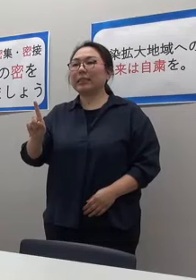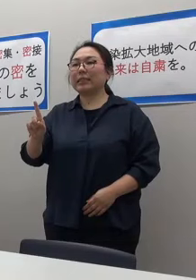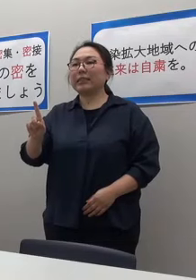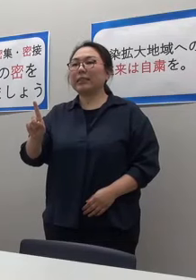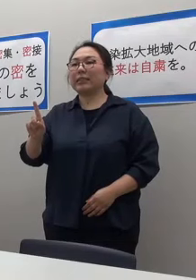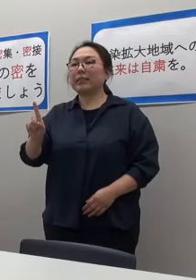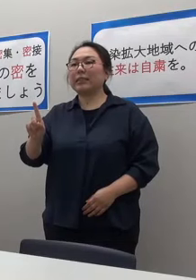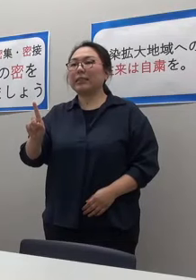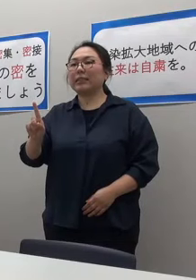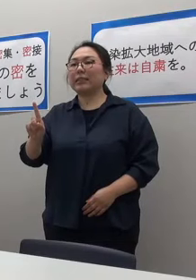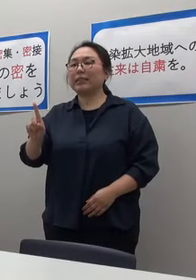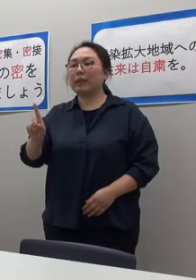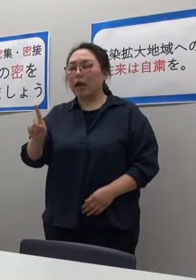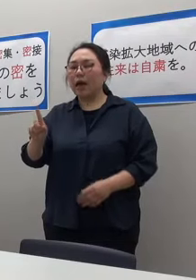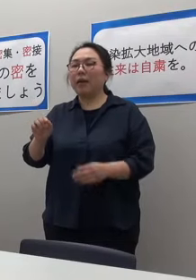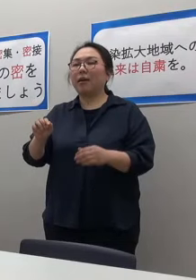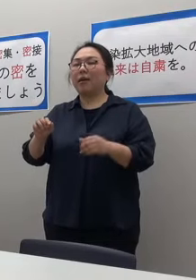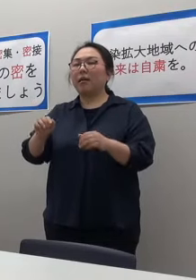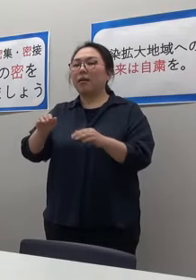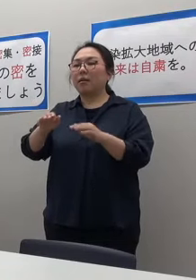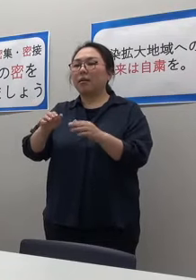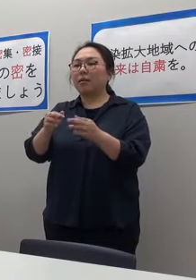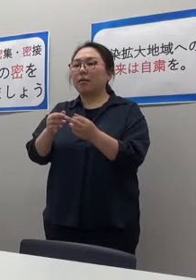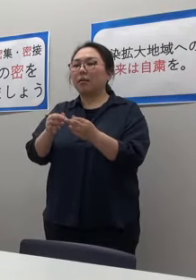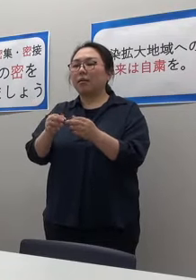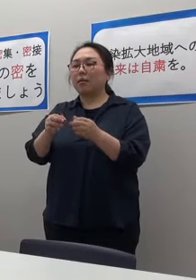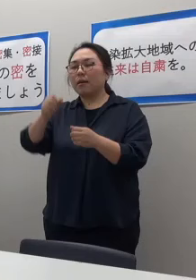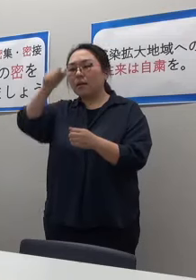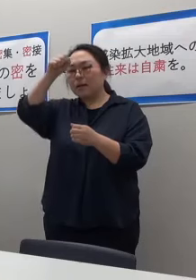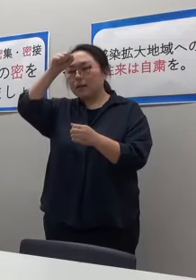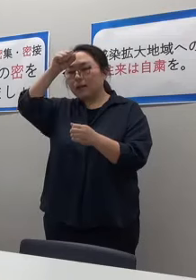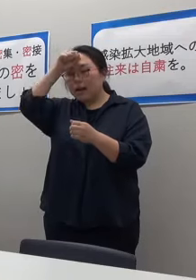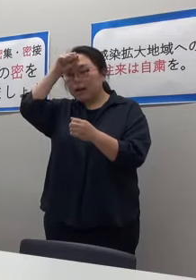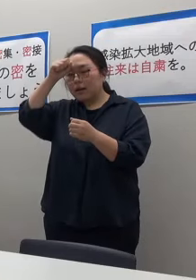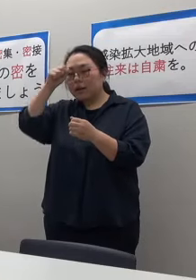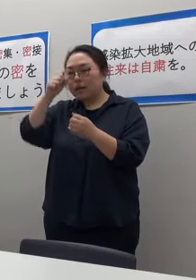お子様のご兄弟がおりまして、その患者さんとのご兄弟がおりまして、